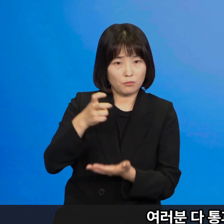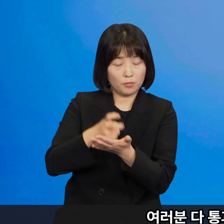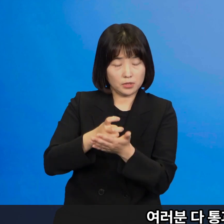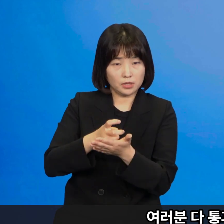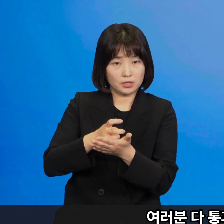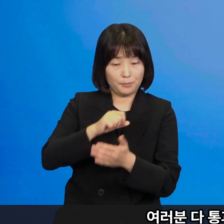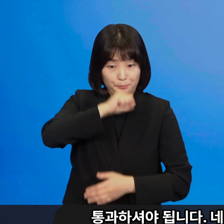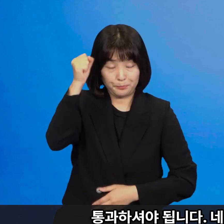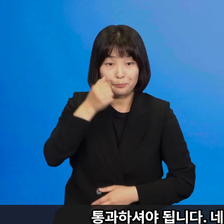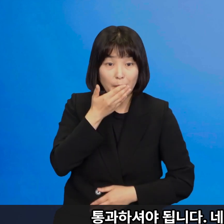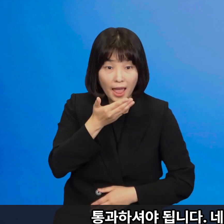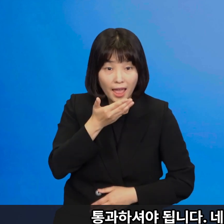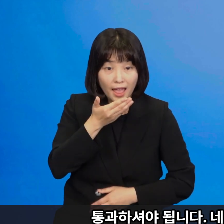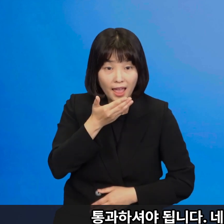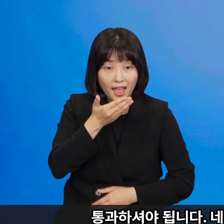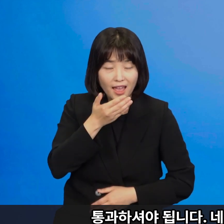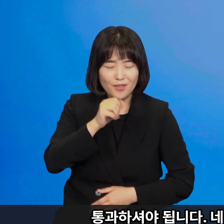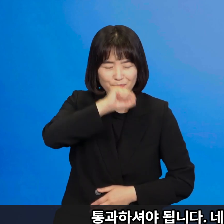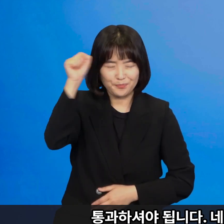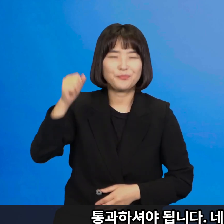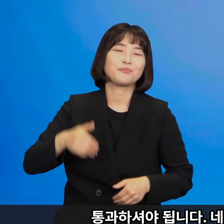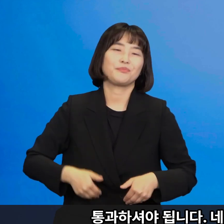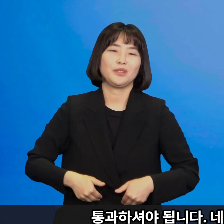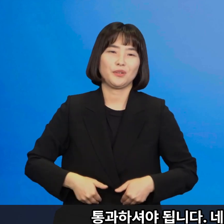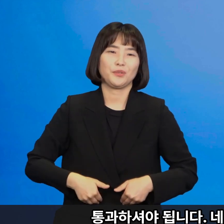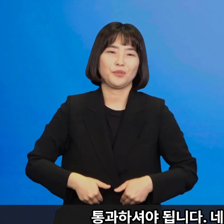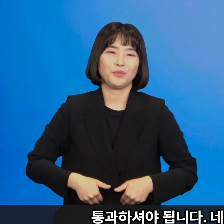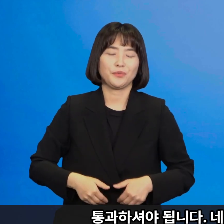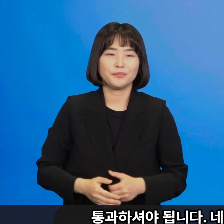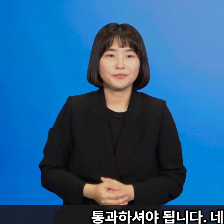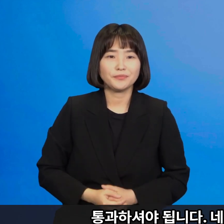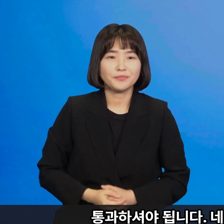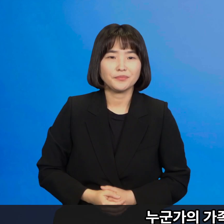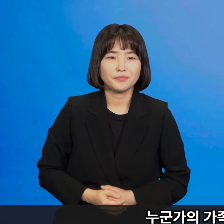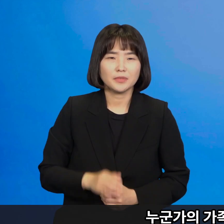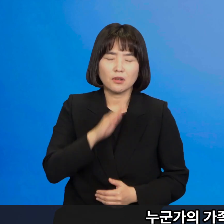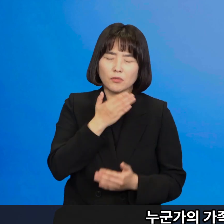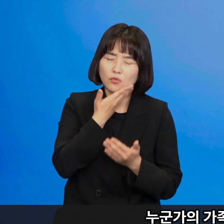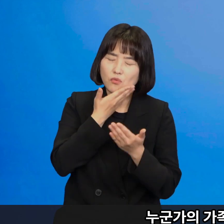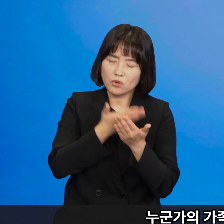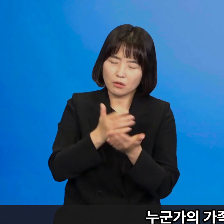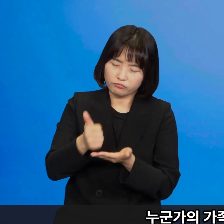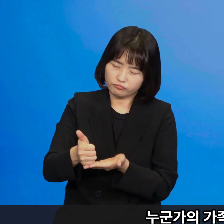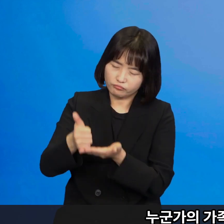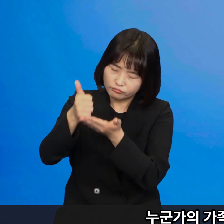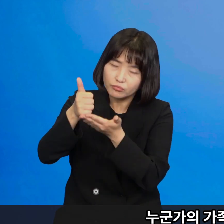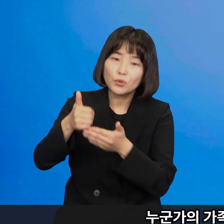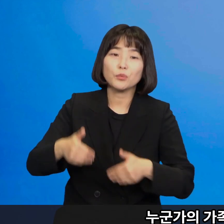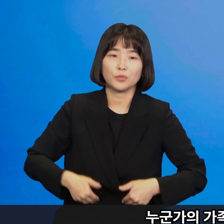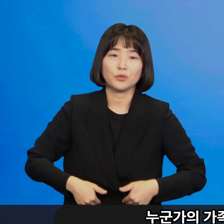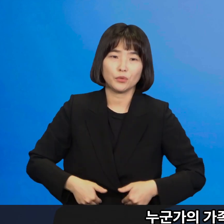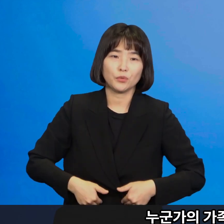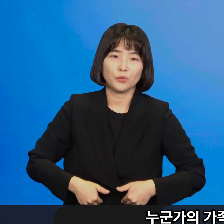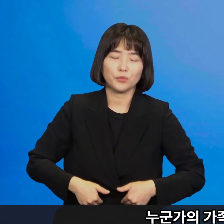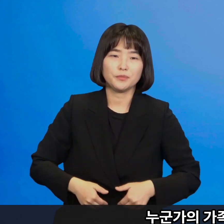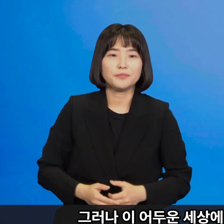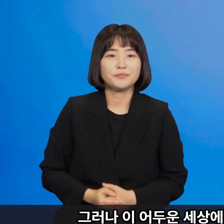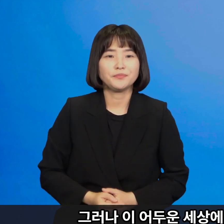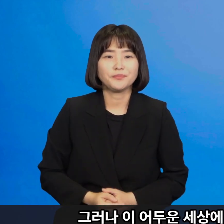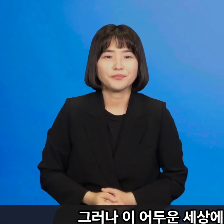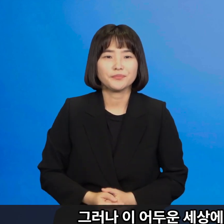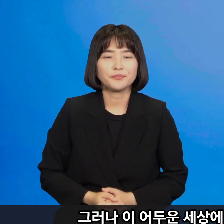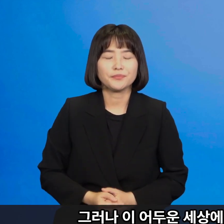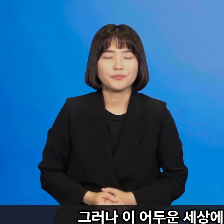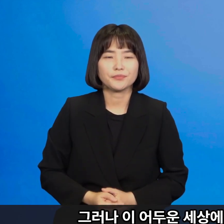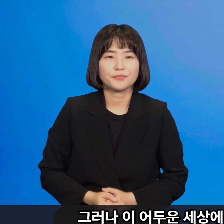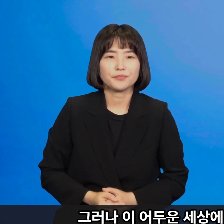통과하실 수 있죠? 네, 통과하셔야 됩니다. 네, 정말 존귀하게 돼야 돼요. 누군가의 가족이라고 하는 것.